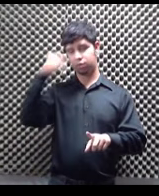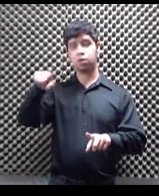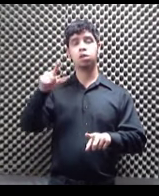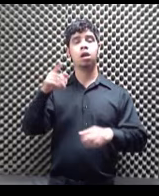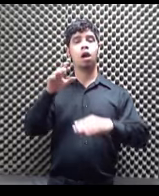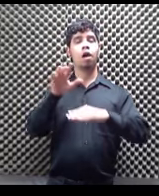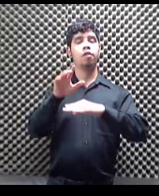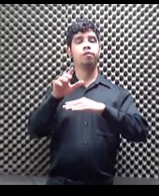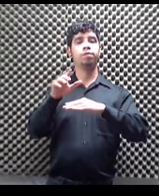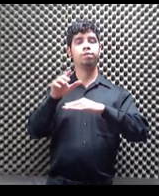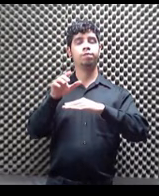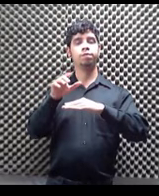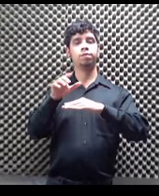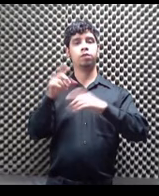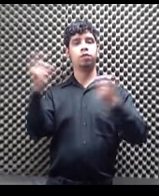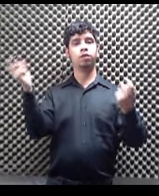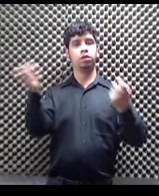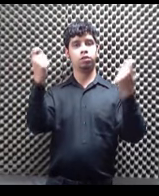festival también se